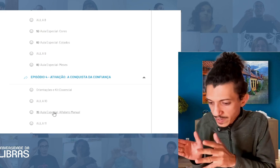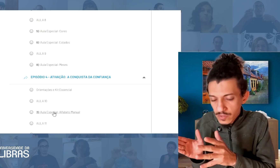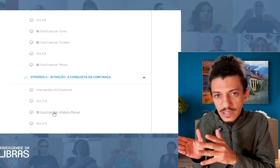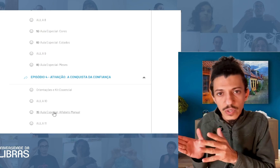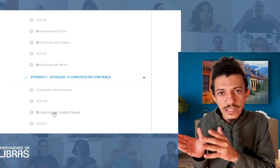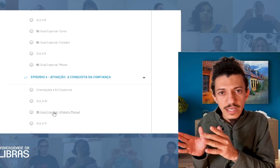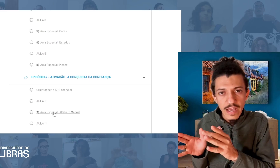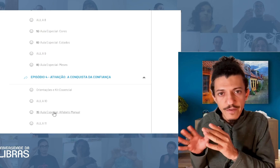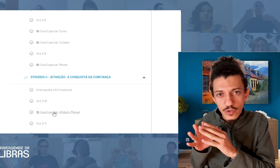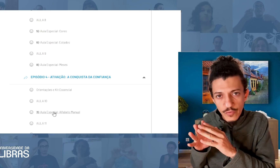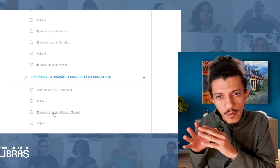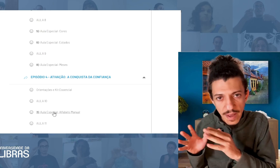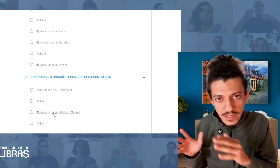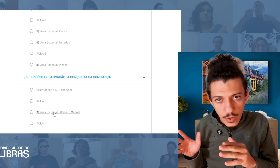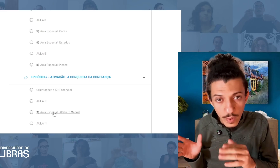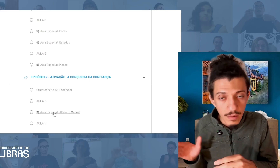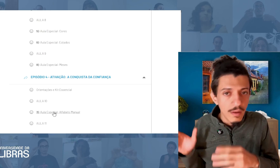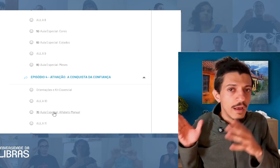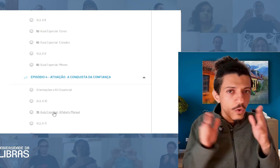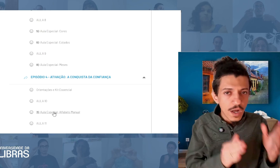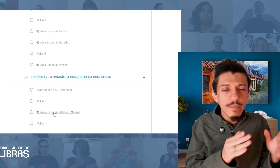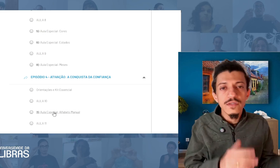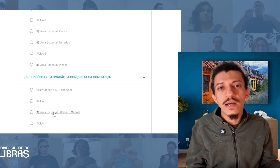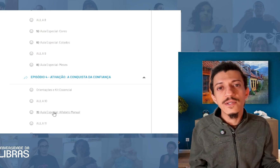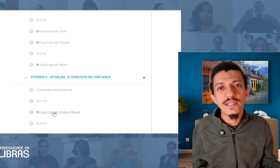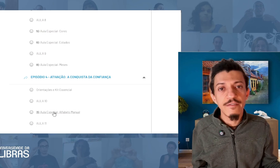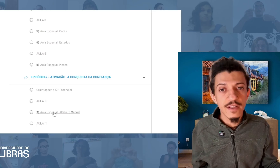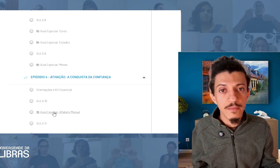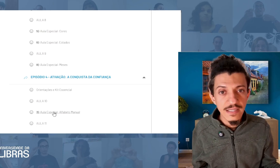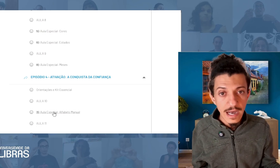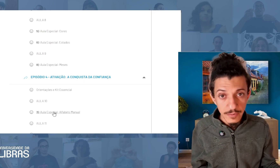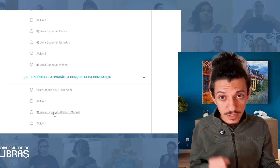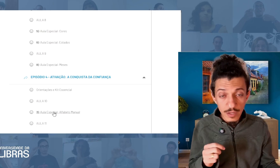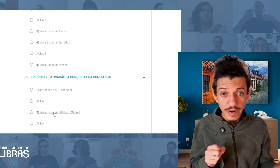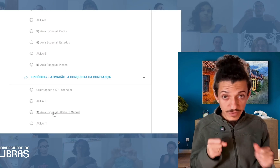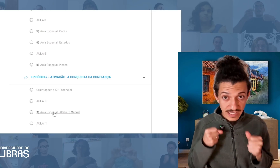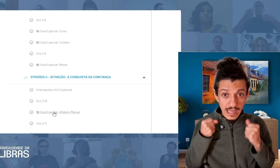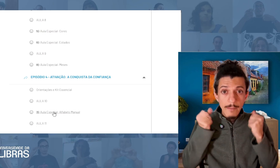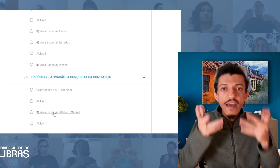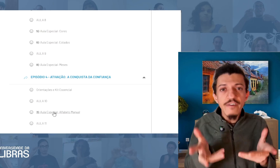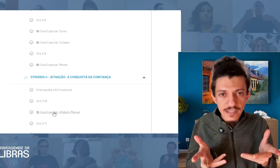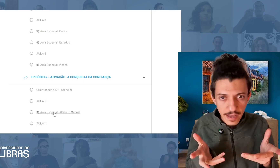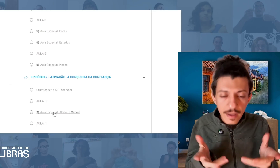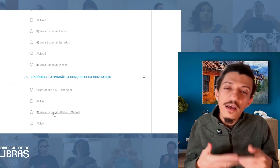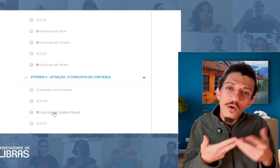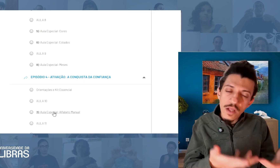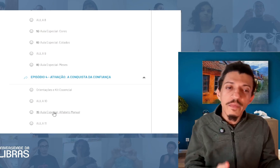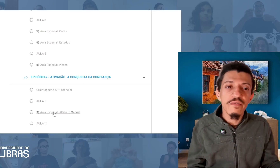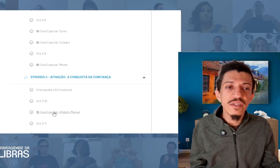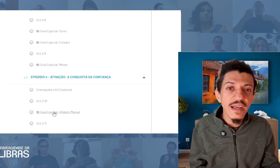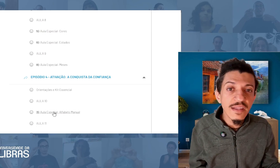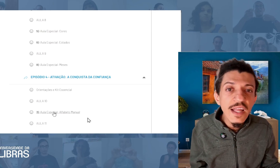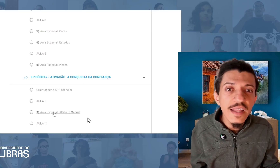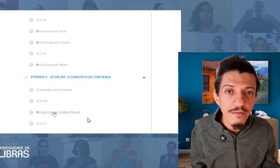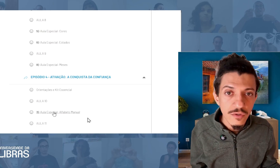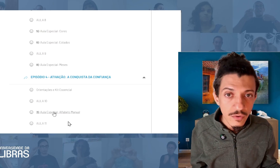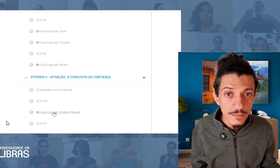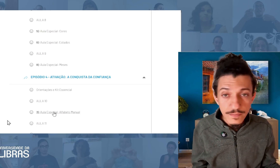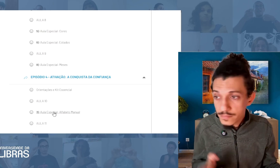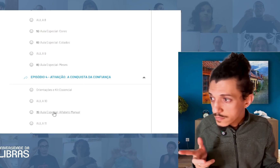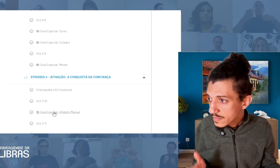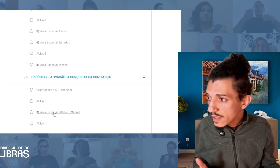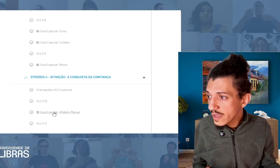tanto para situações em que é feito de forma mais tranquila, quanto para situações que é feito mais rápido. Tanto para você saber fazer, quanto para você entender o